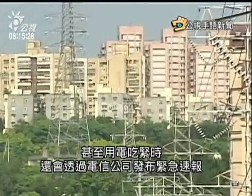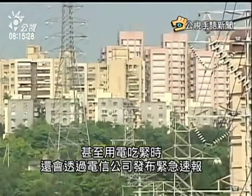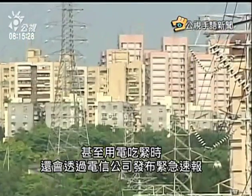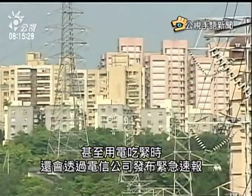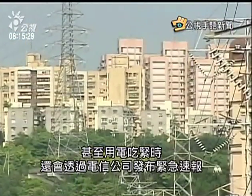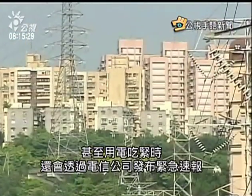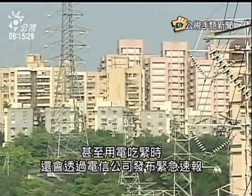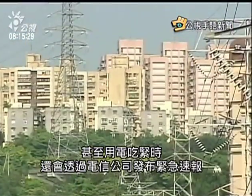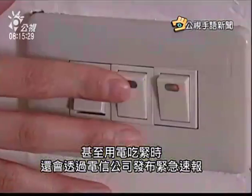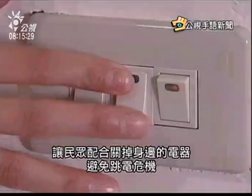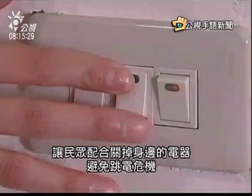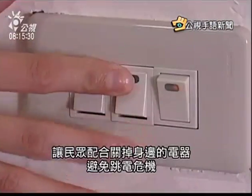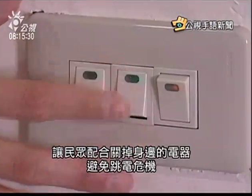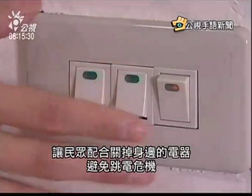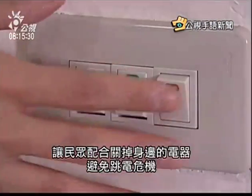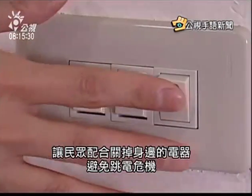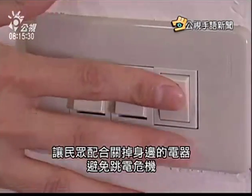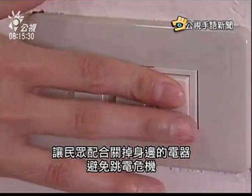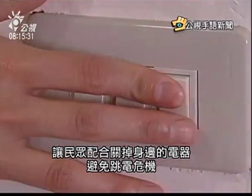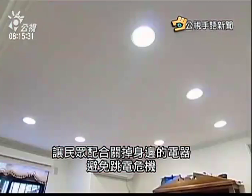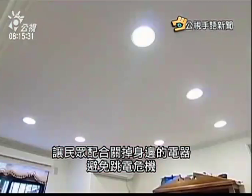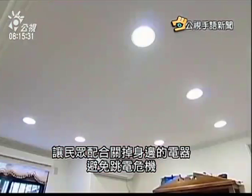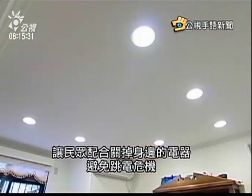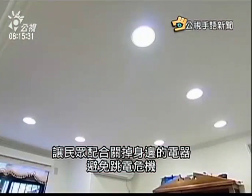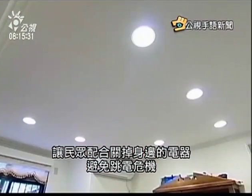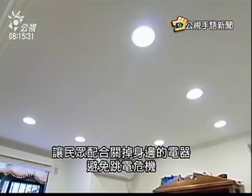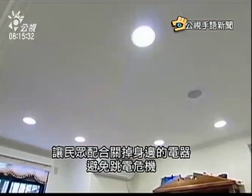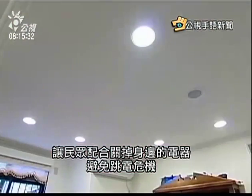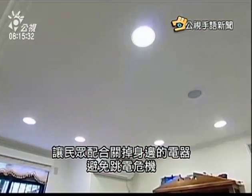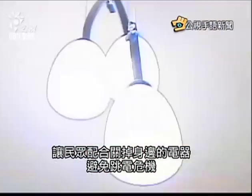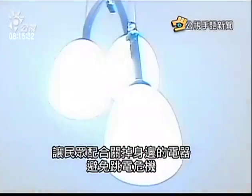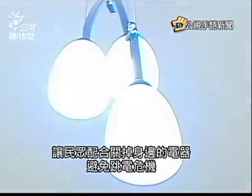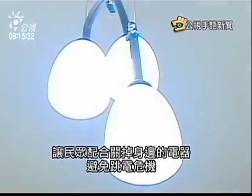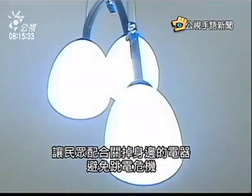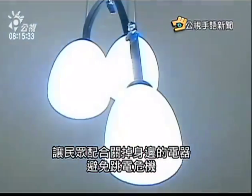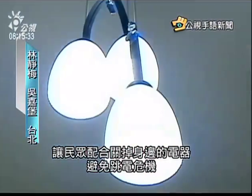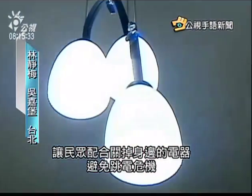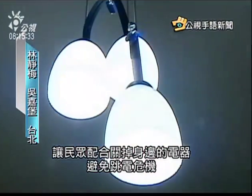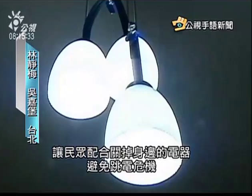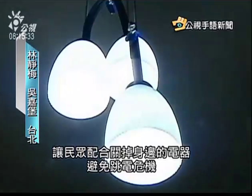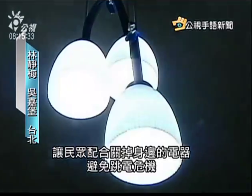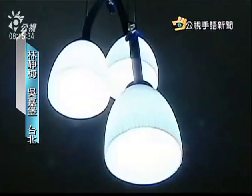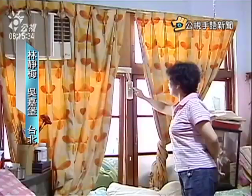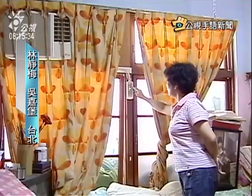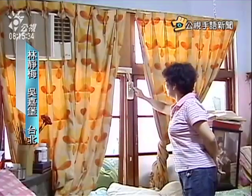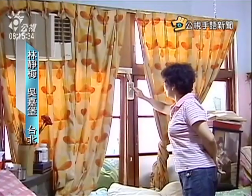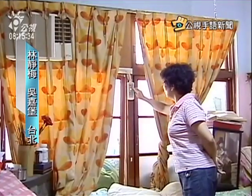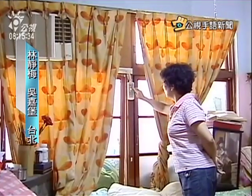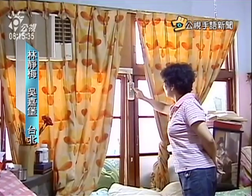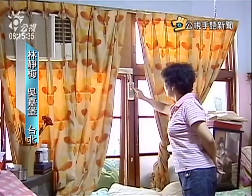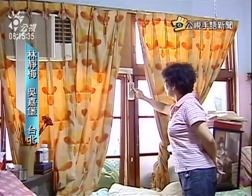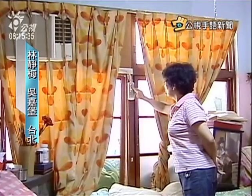急速报，让民众配合关掉身边的电器，避免跳电危机。记者林吴家宝台北报道。